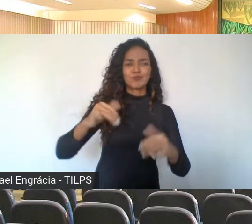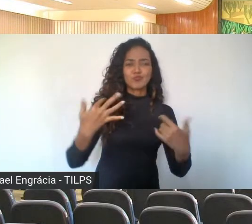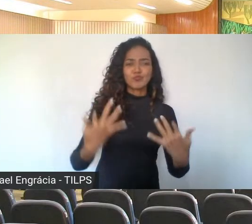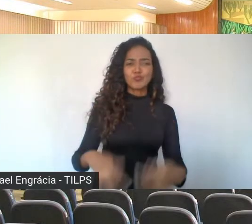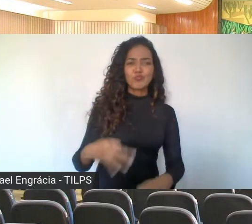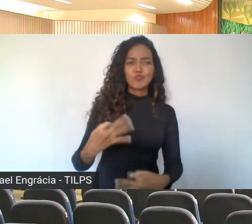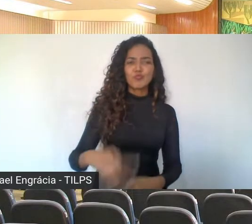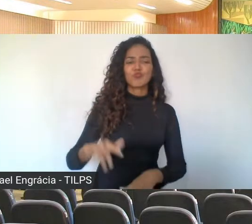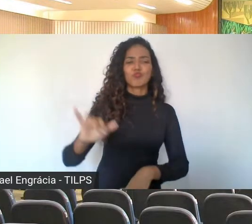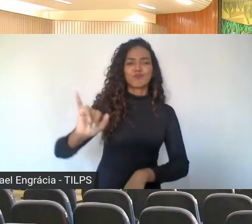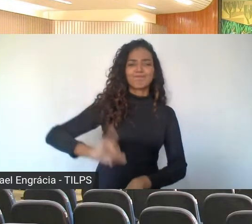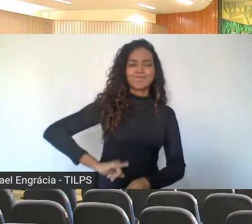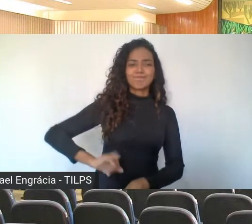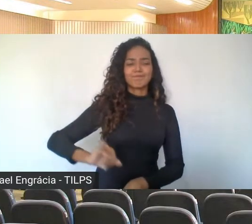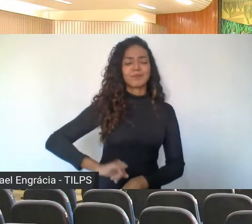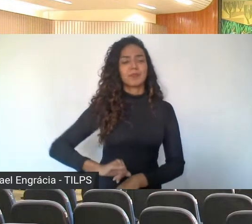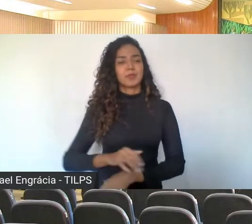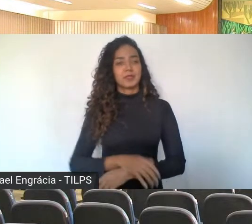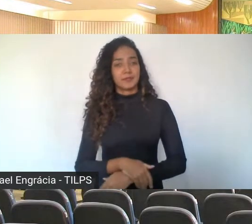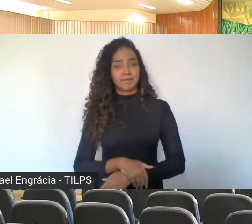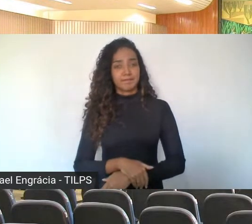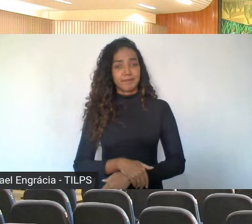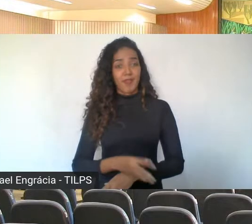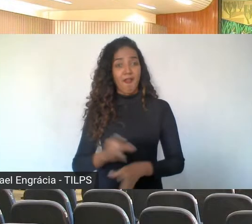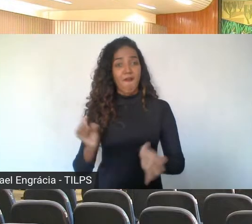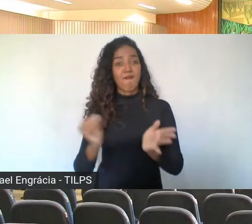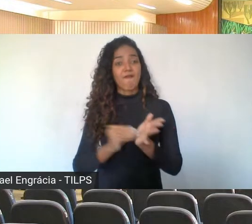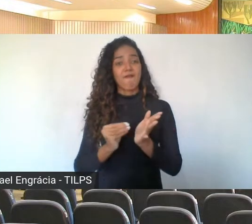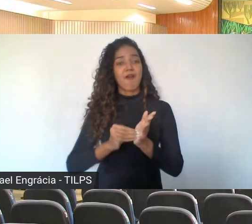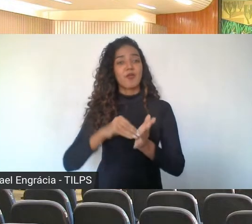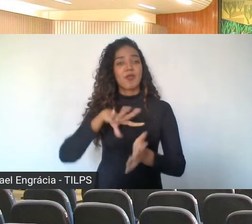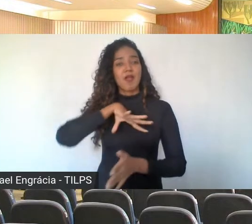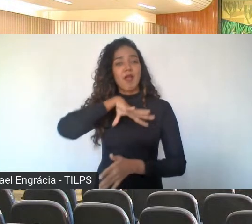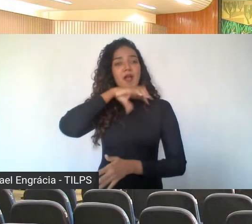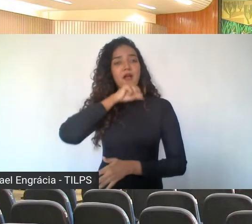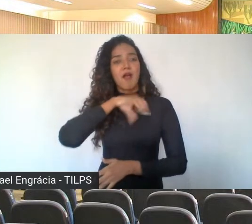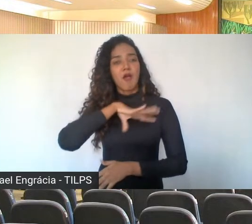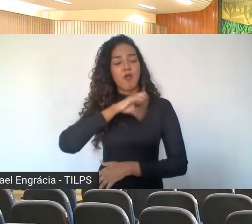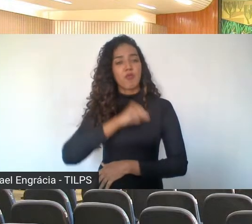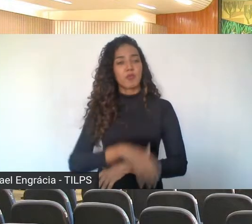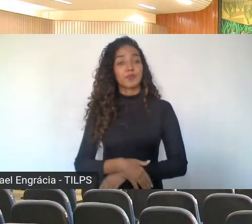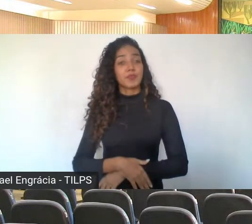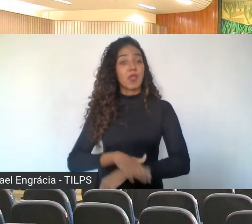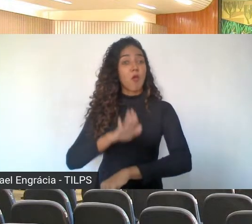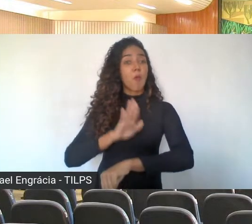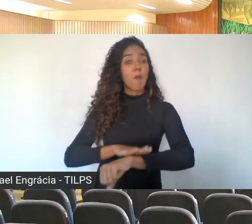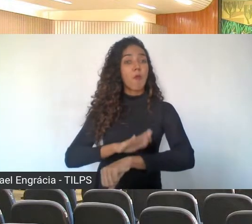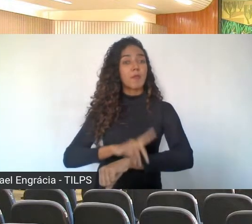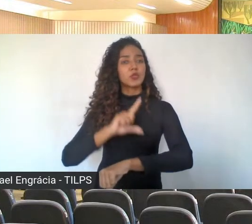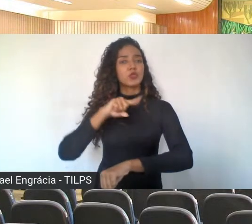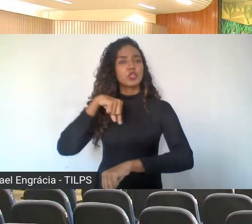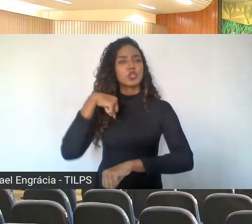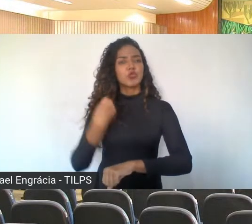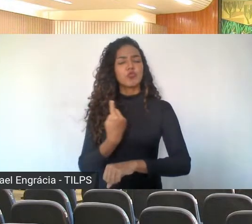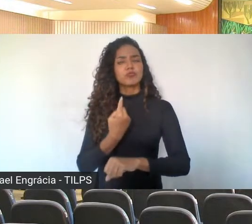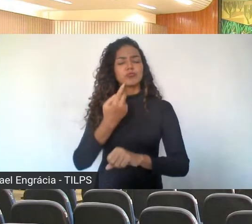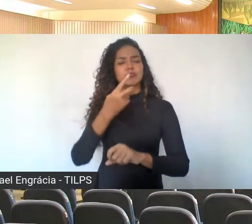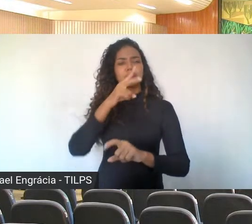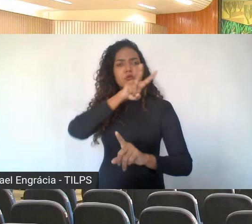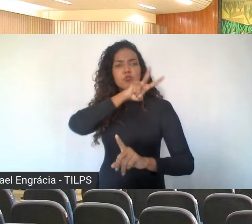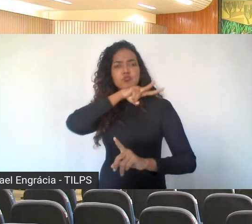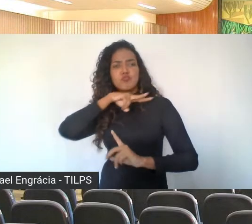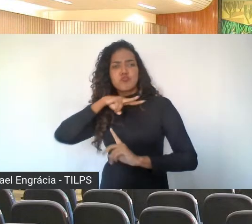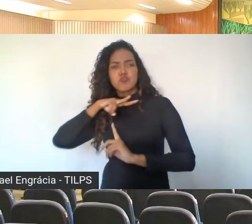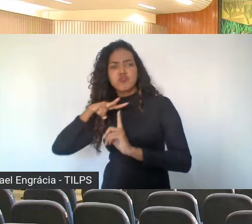nós olhamos para quem está ao nosso redor e queremos proteger